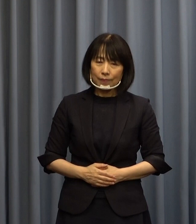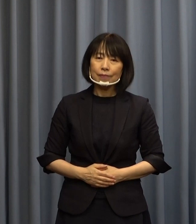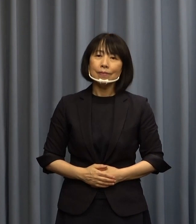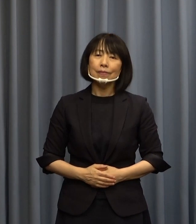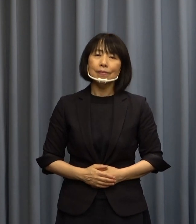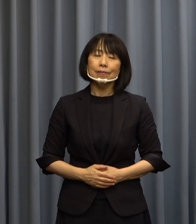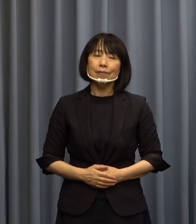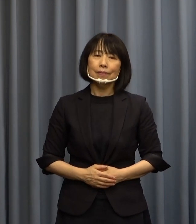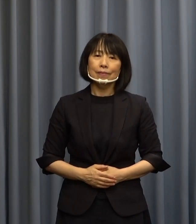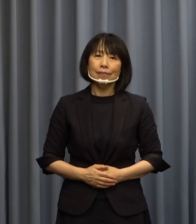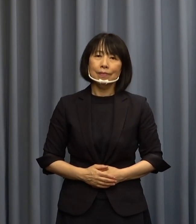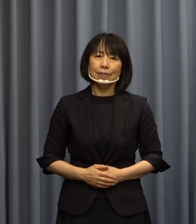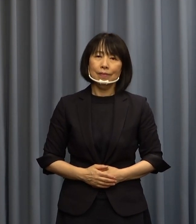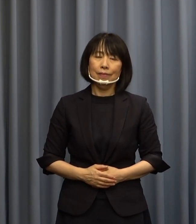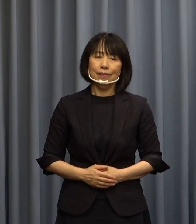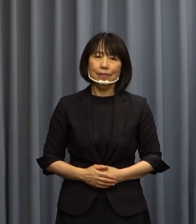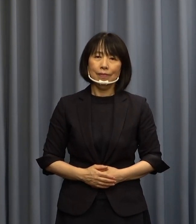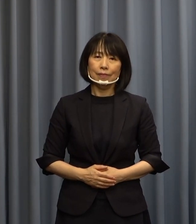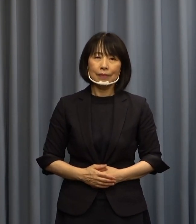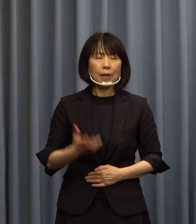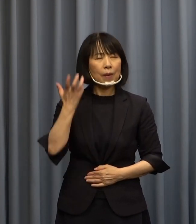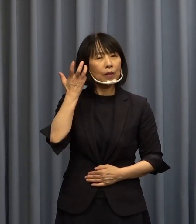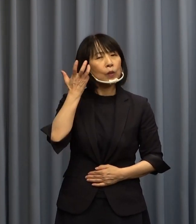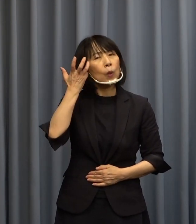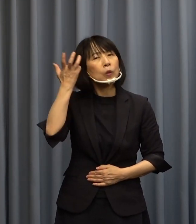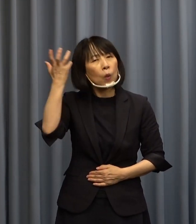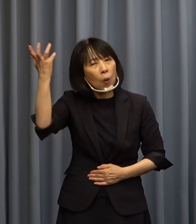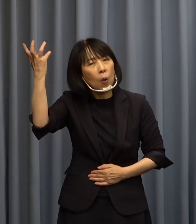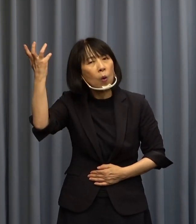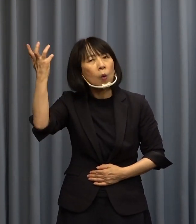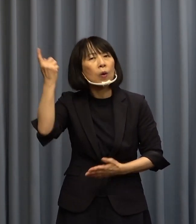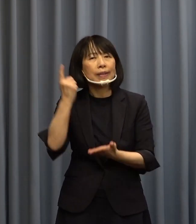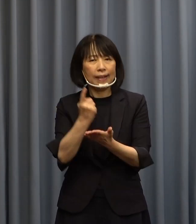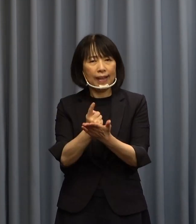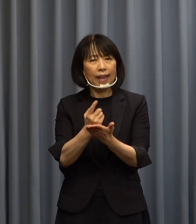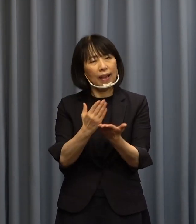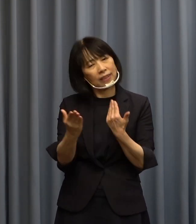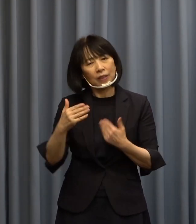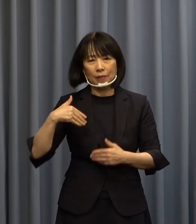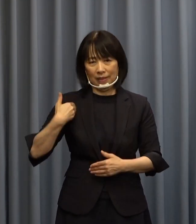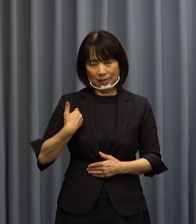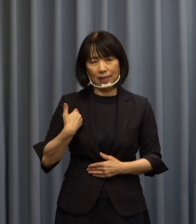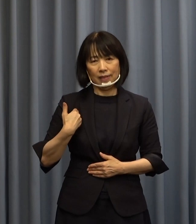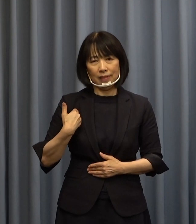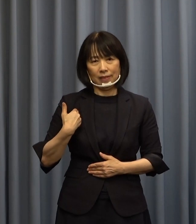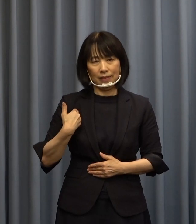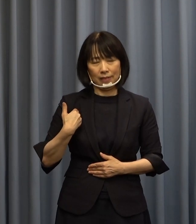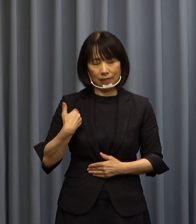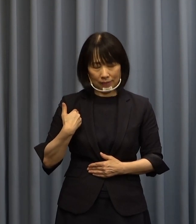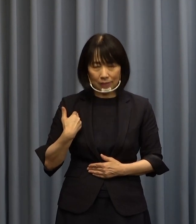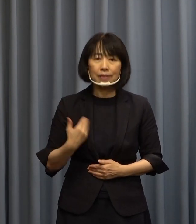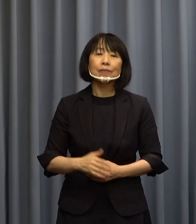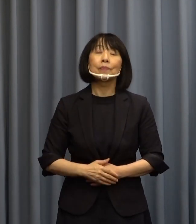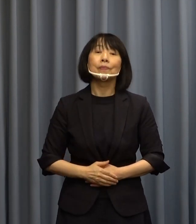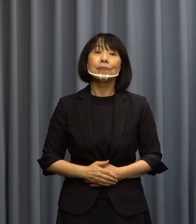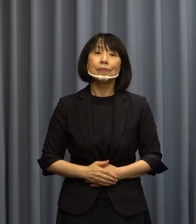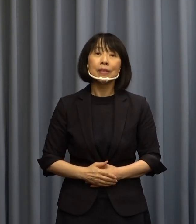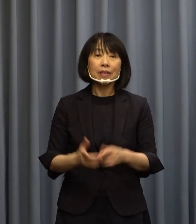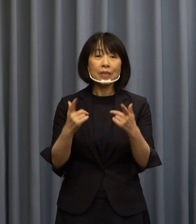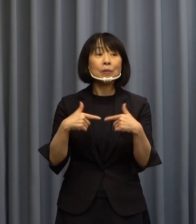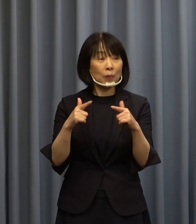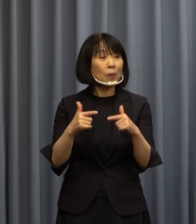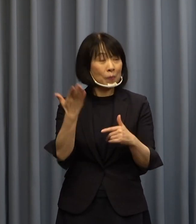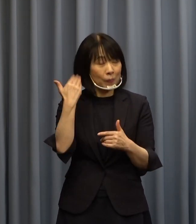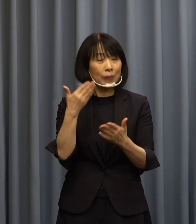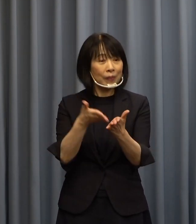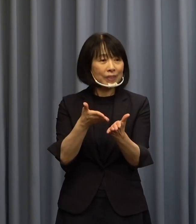でも推測の域を出ません。因果関係というのは正直我々いつも申し上げ